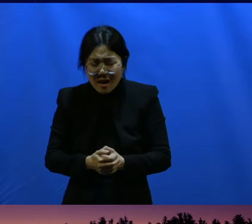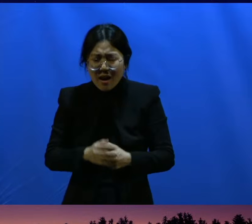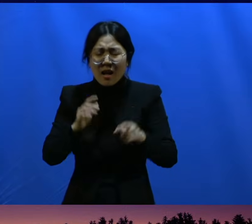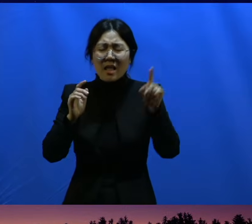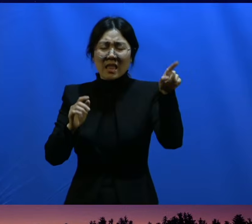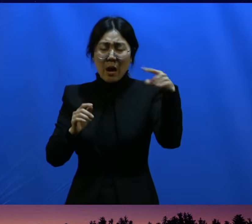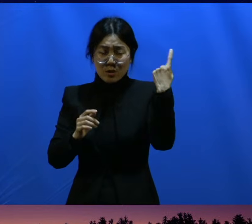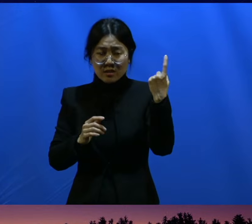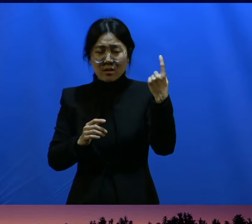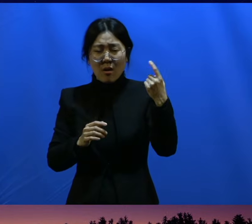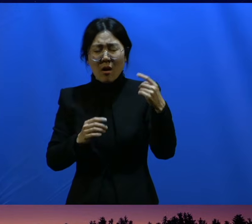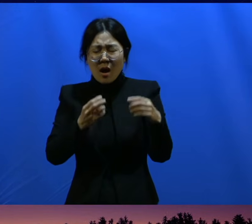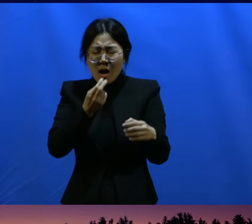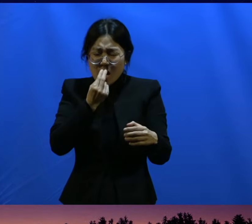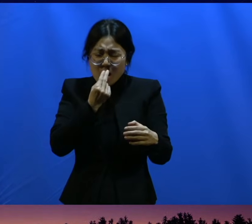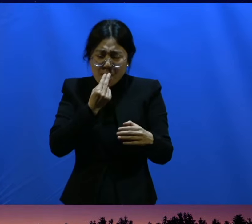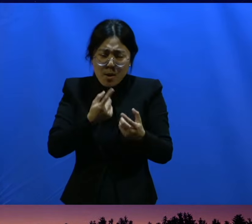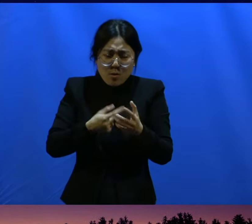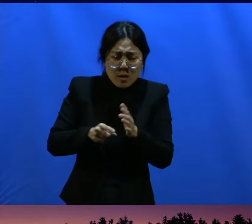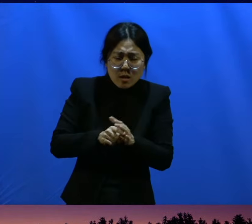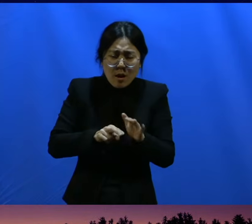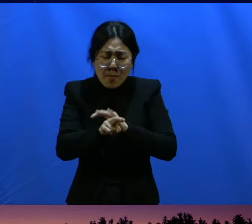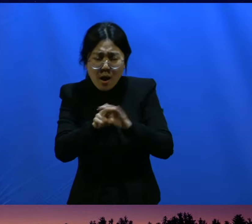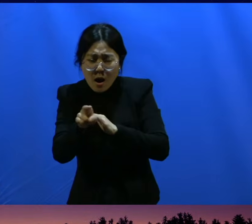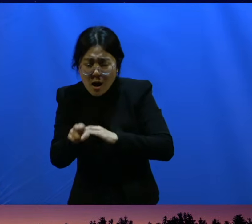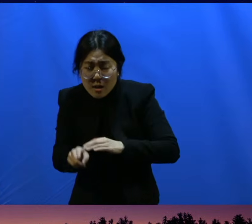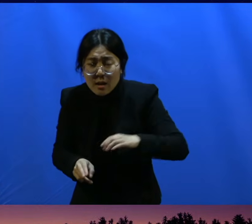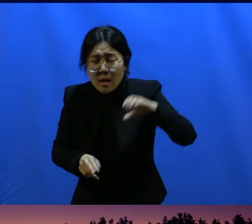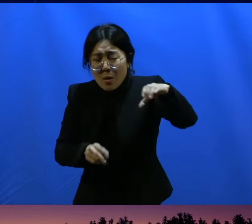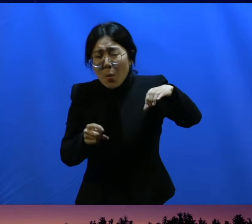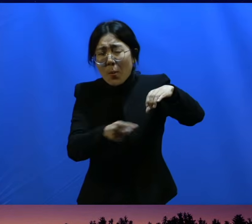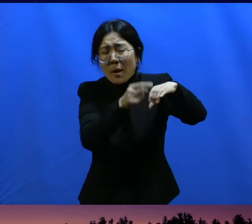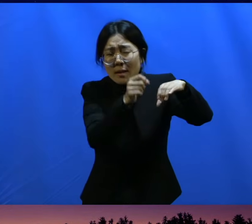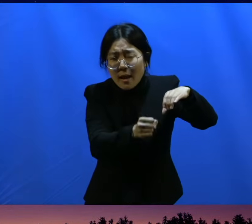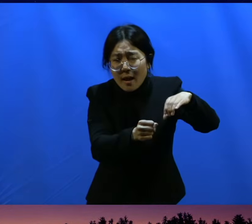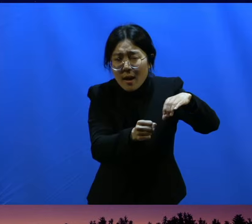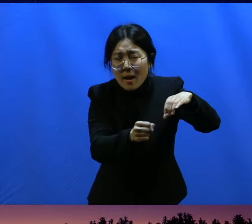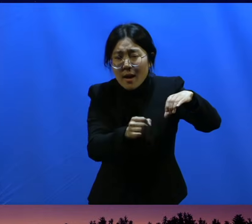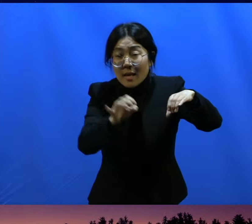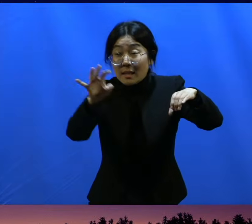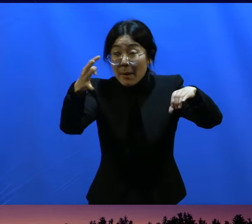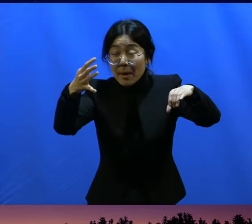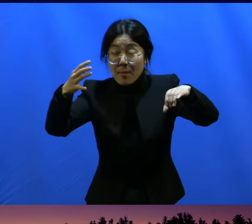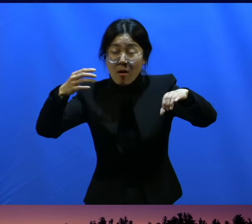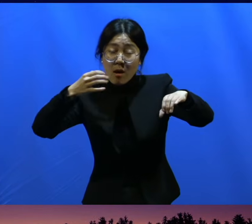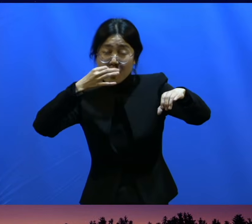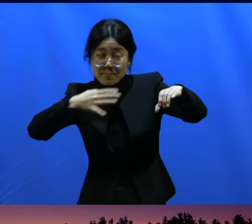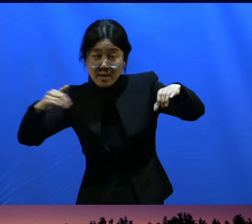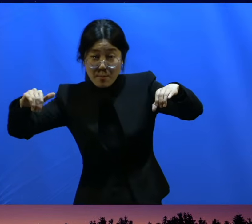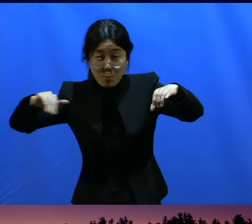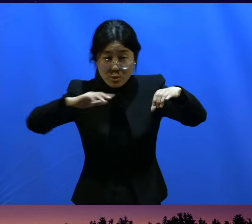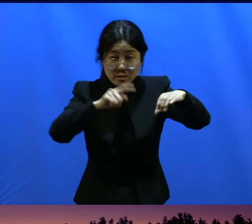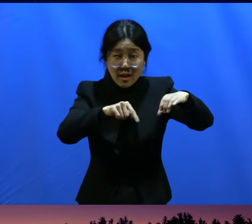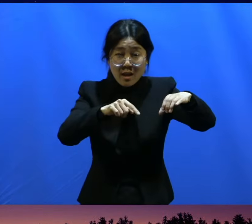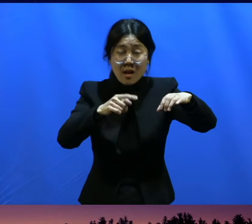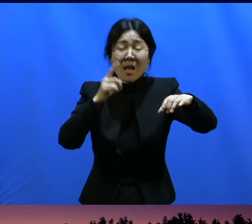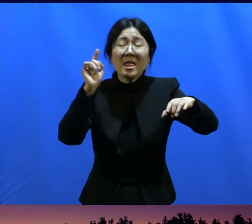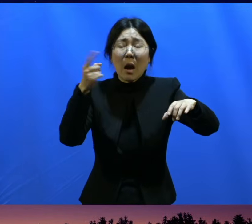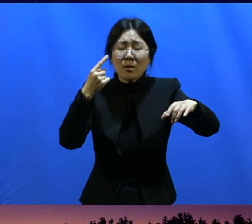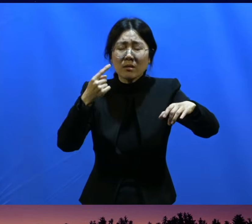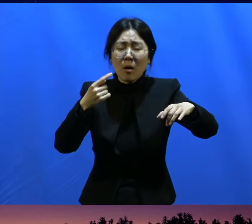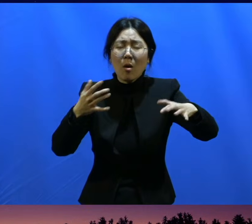어려운 힘들고 거친 사람들을 보내주셔서, 근데 다윗이 품어요. 그리고 그가 이스라엘의